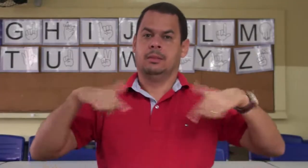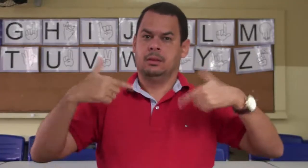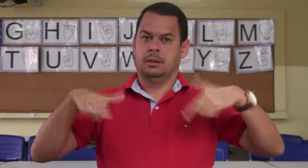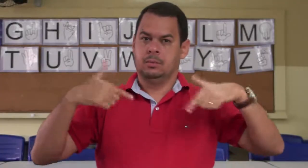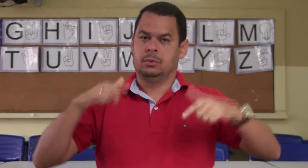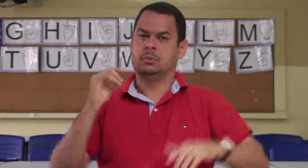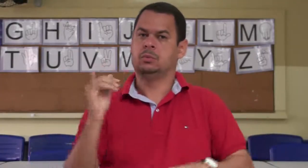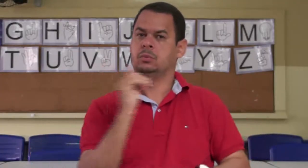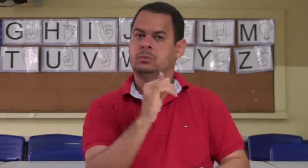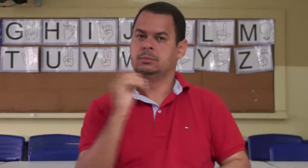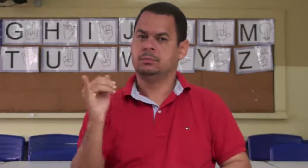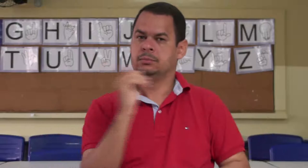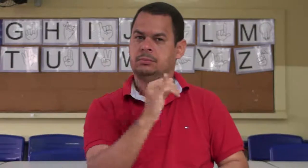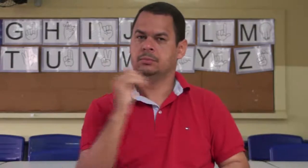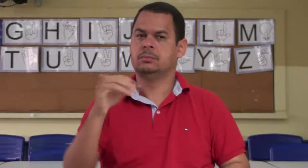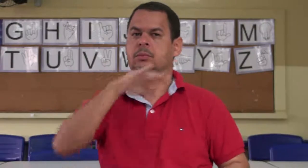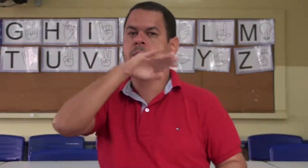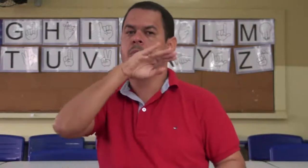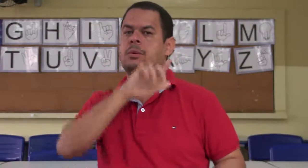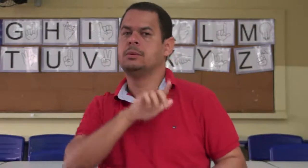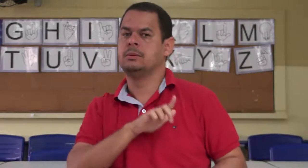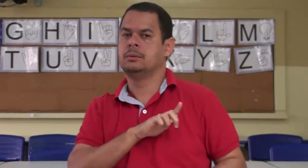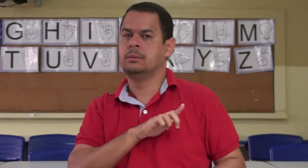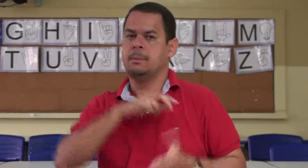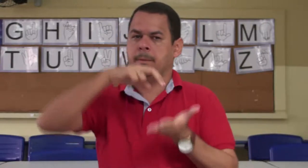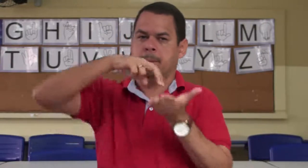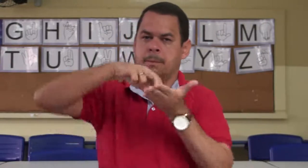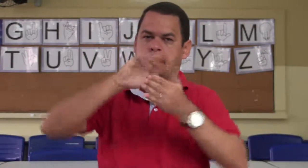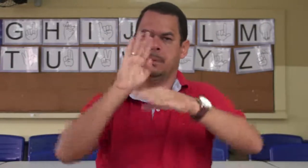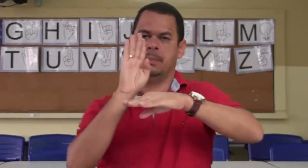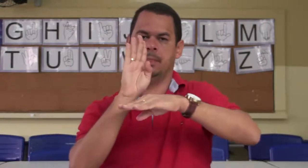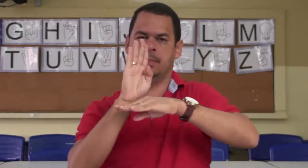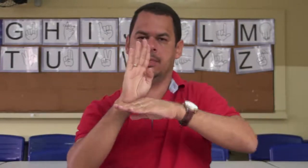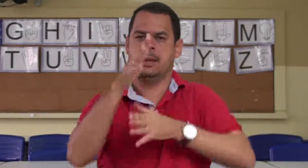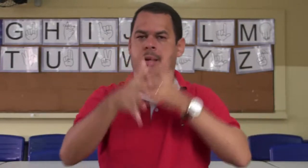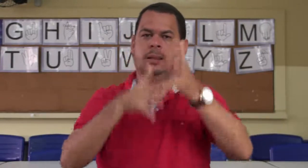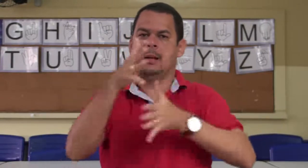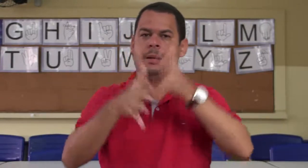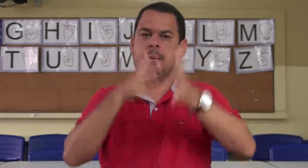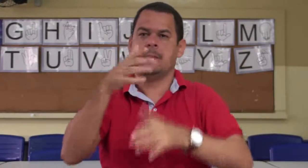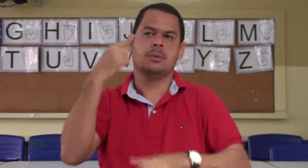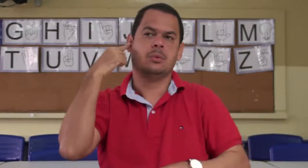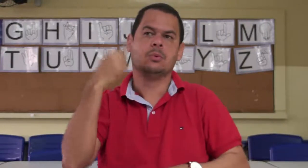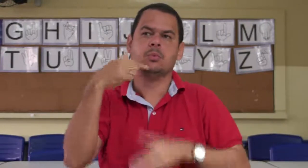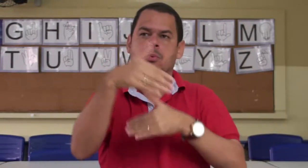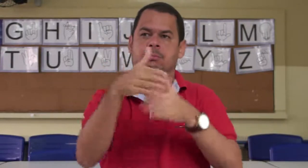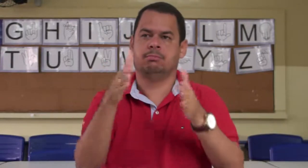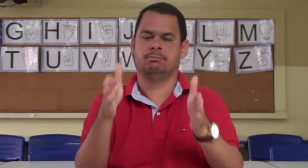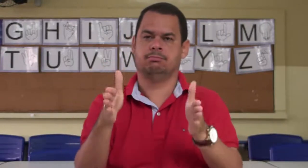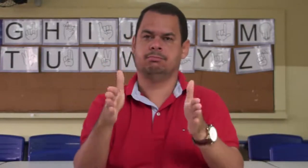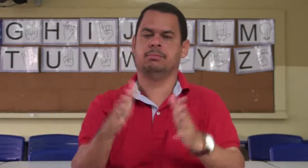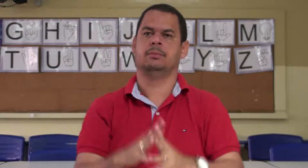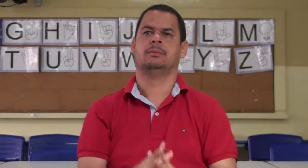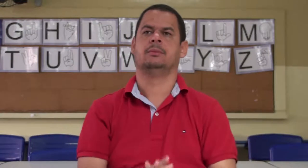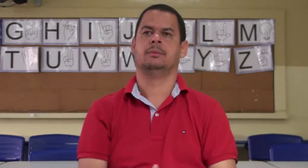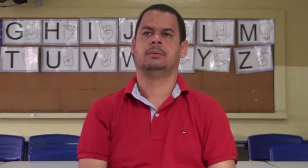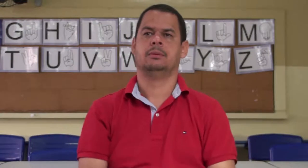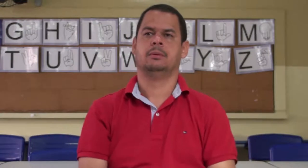e eu trabalho atualmente como instrutor de Libras no Centro de Reabilitação, na